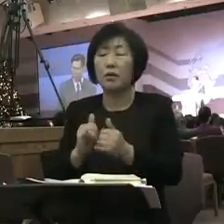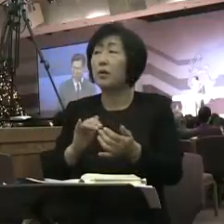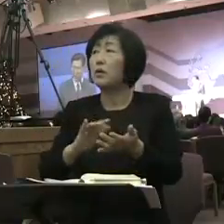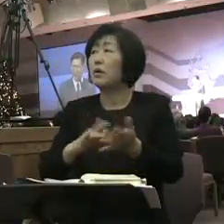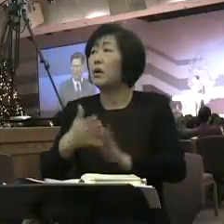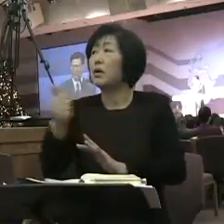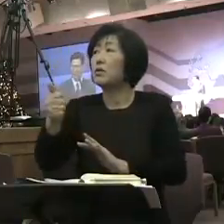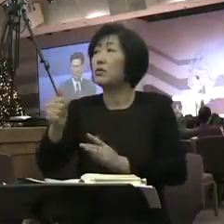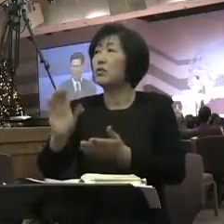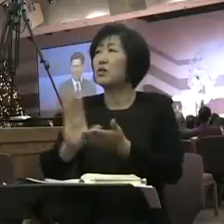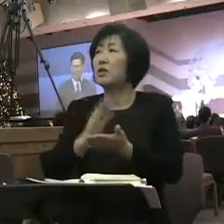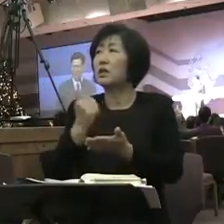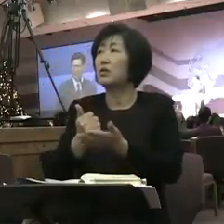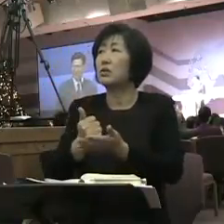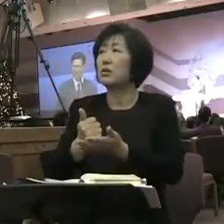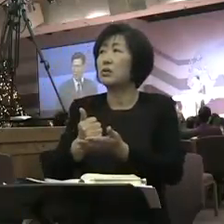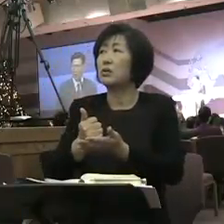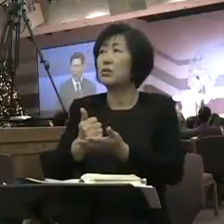그리스도를 모르던데,